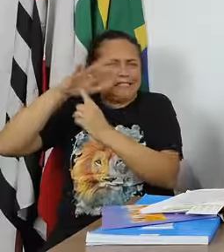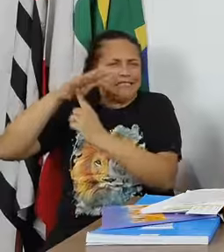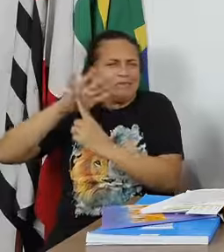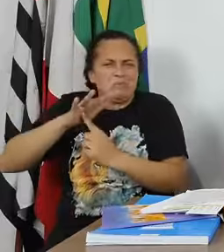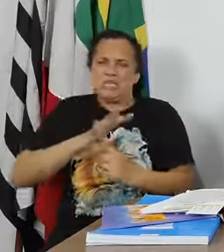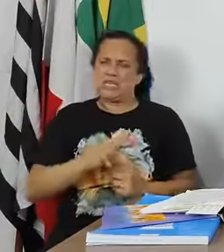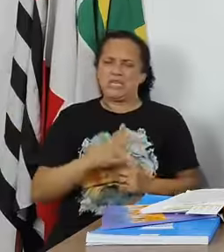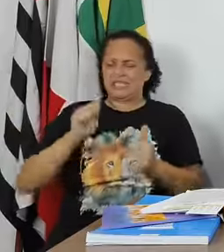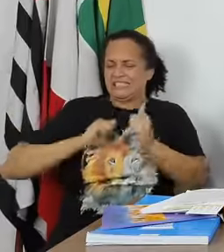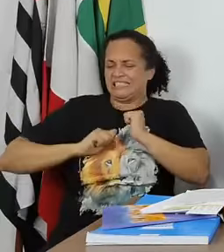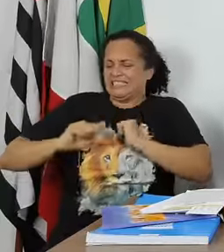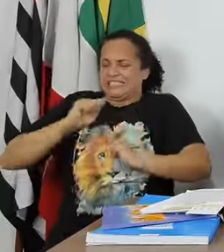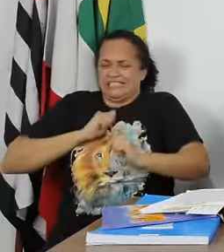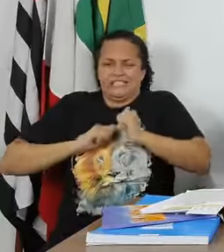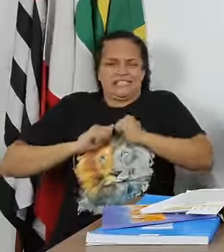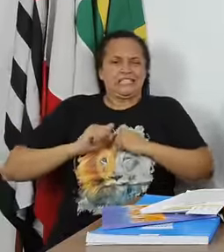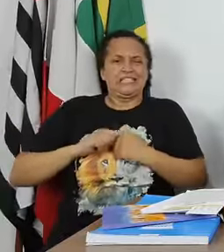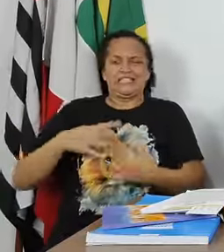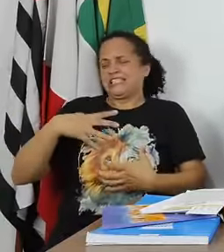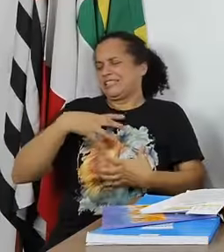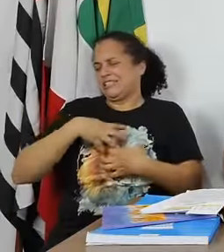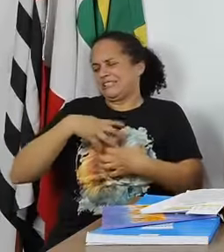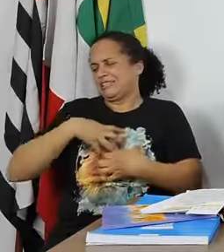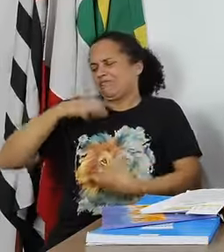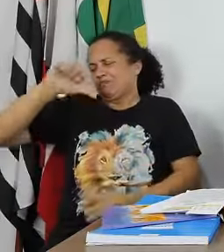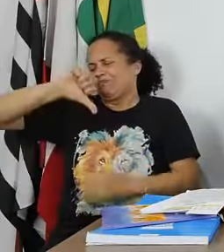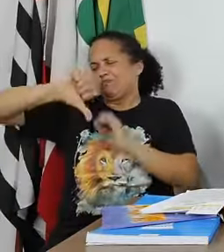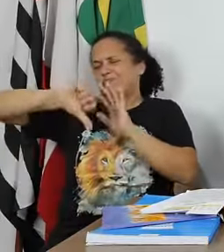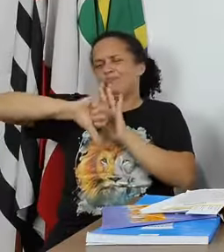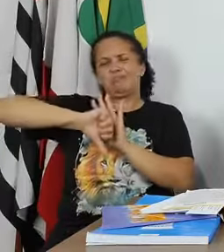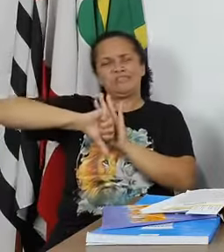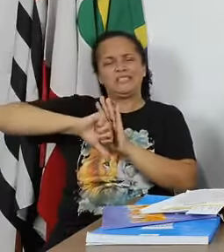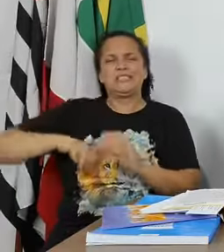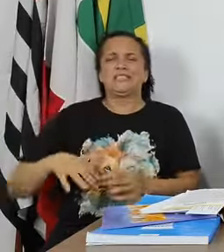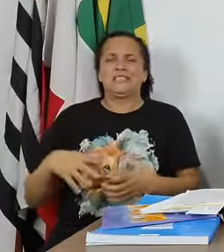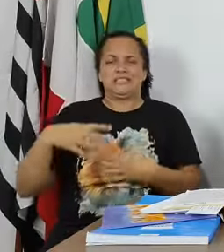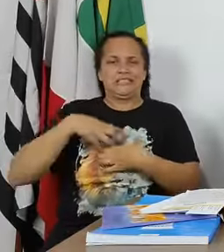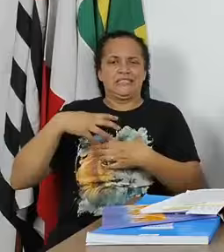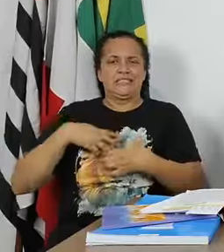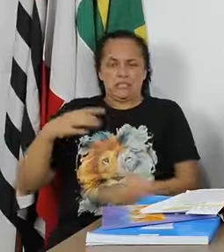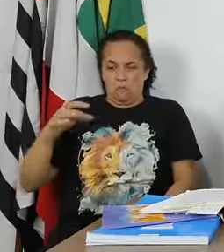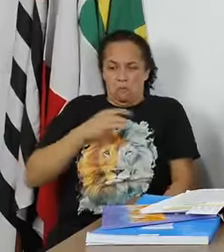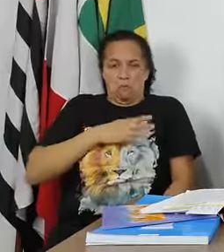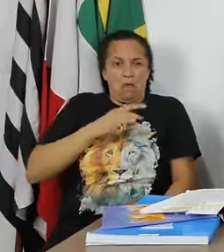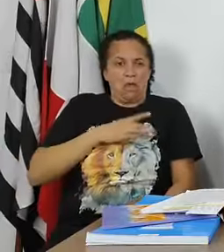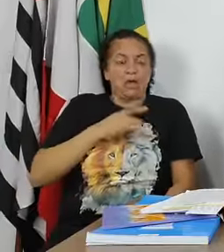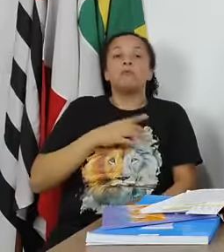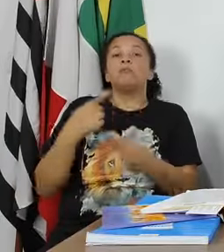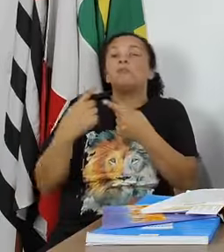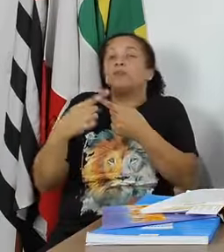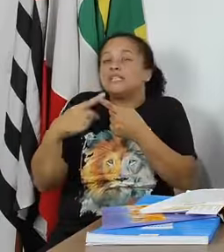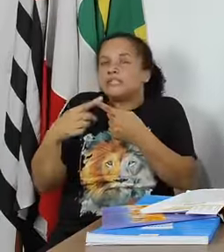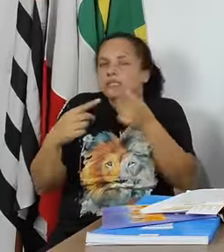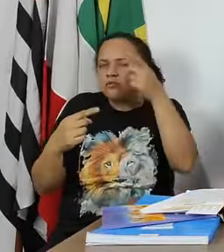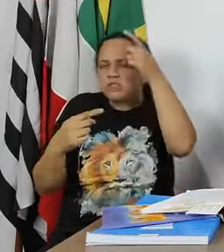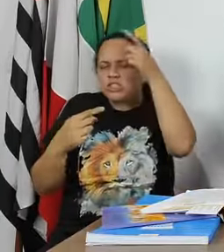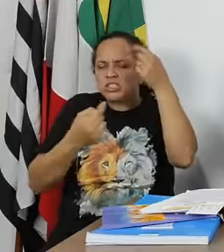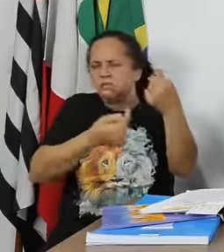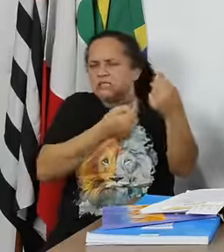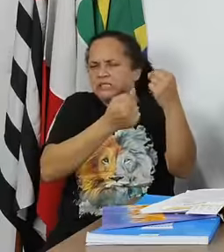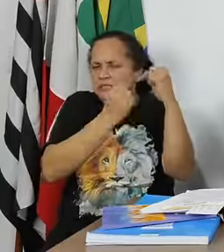ansiedade, baixa autoestima, síndrome do pânico. Por quê? Porque Satanás tem atacado a mente da pessoa,